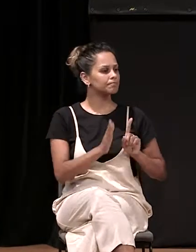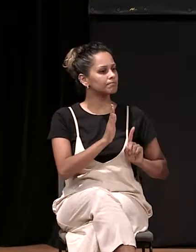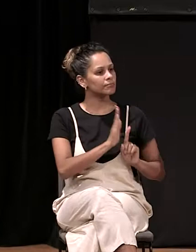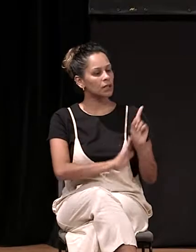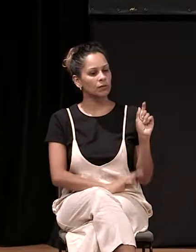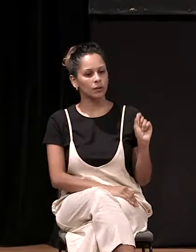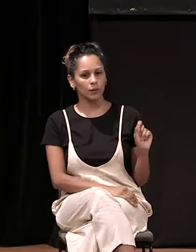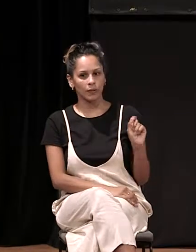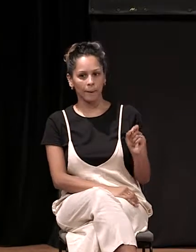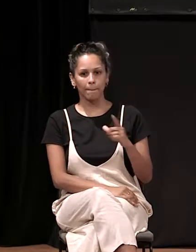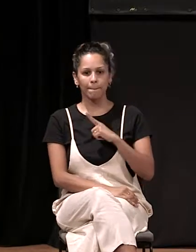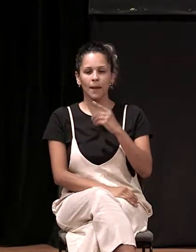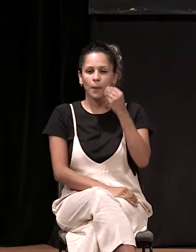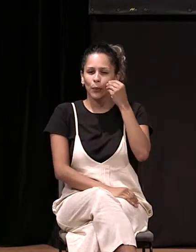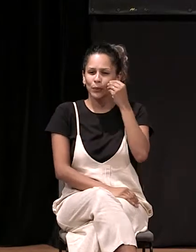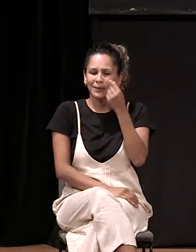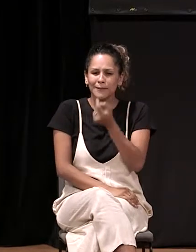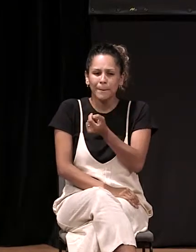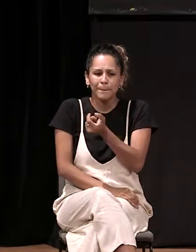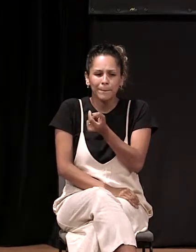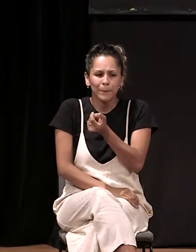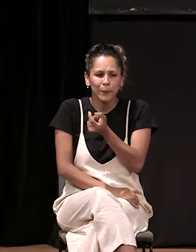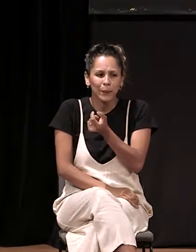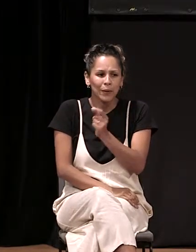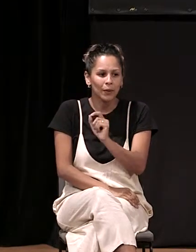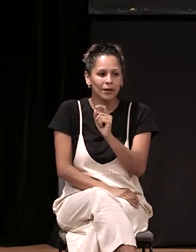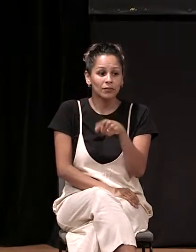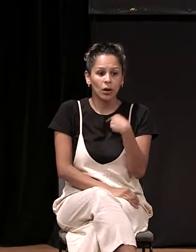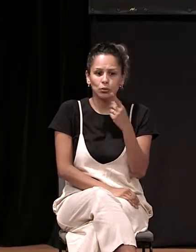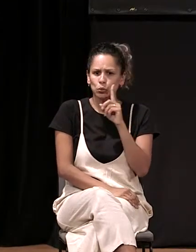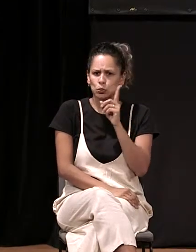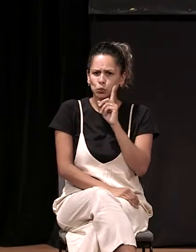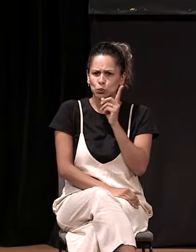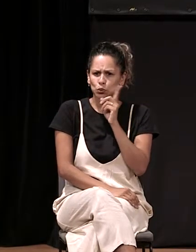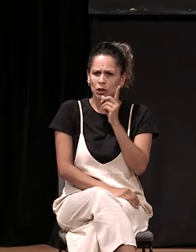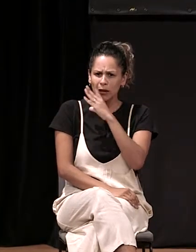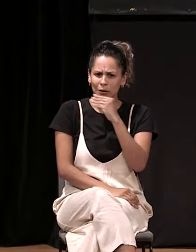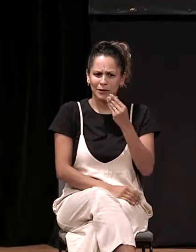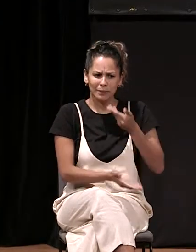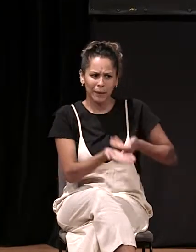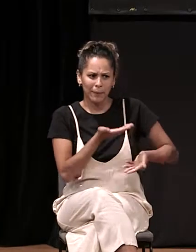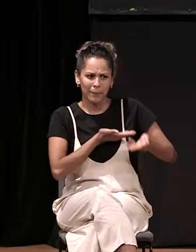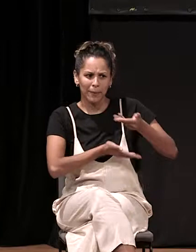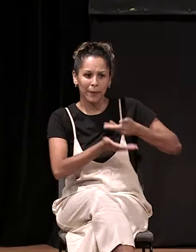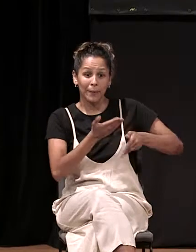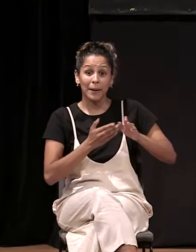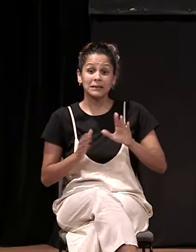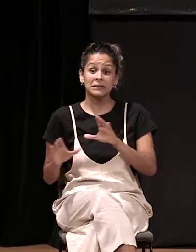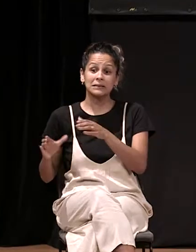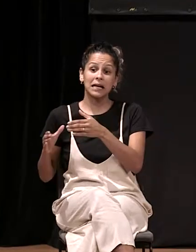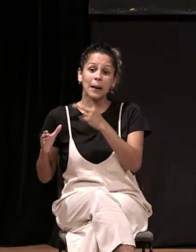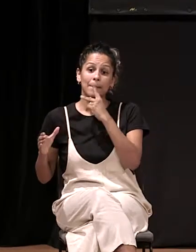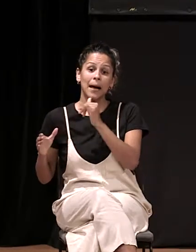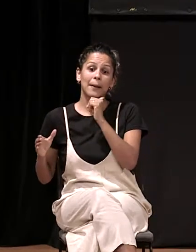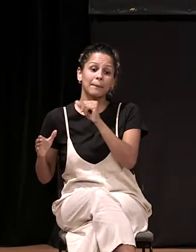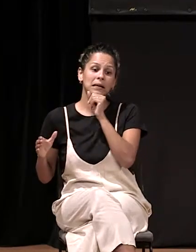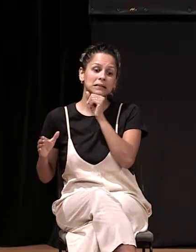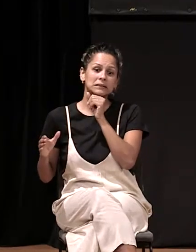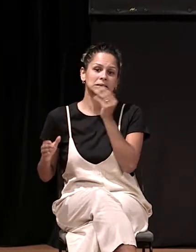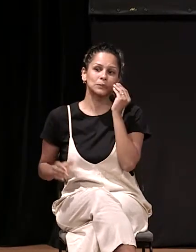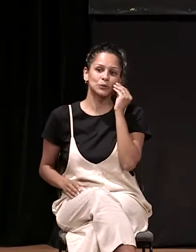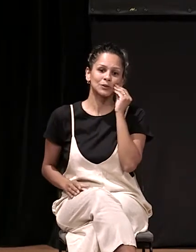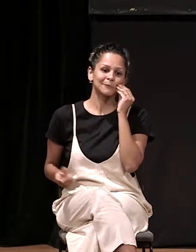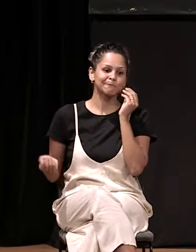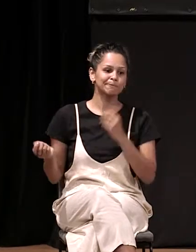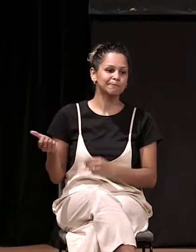poucas oportunidades de ter... a gente convive diariamente com os adolescentes, mas a gente tem poucas oportunidades de estar com os pais. Então, as reuniões escolares elas